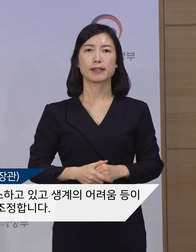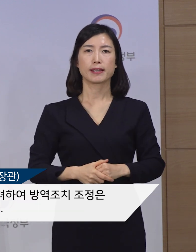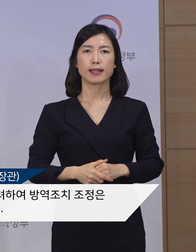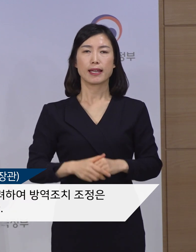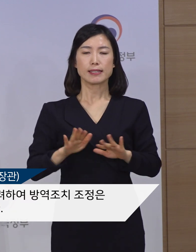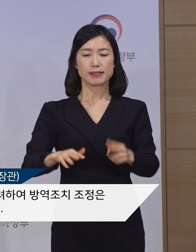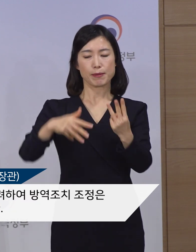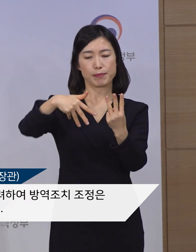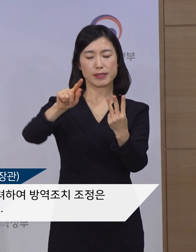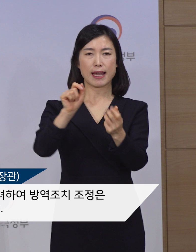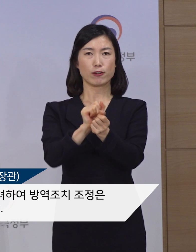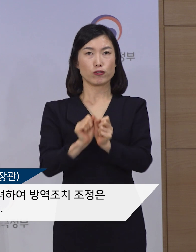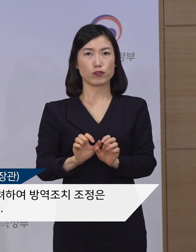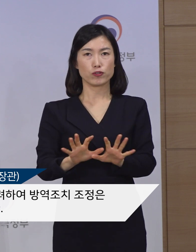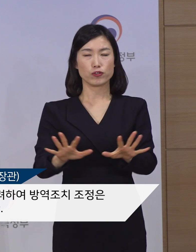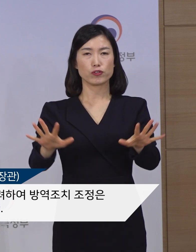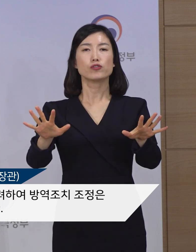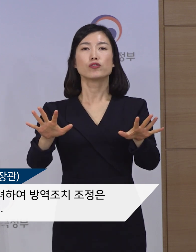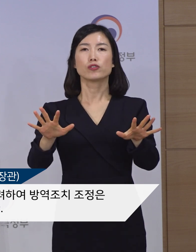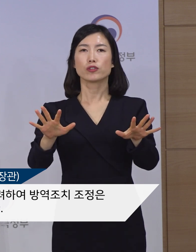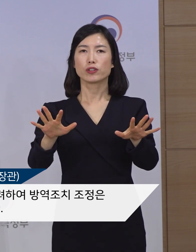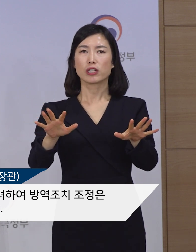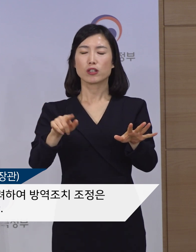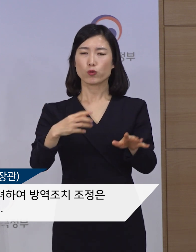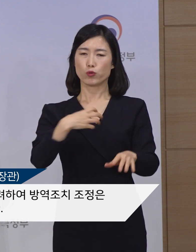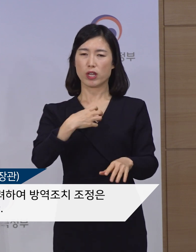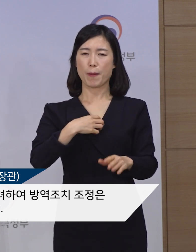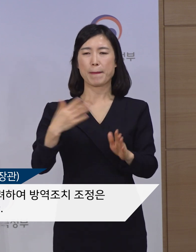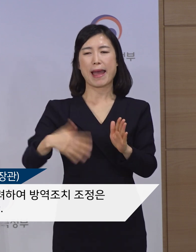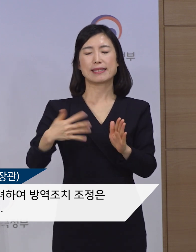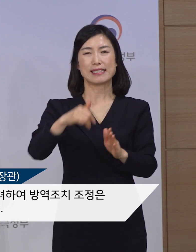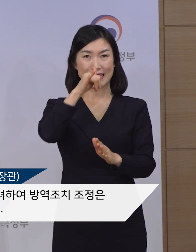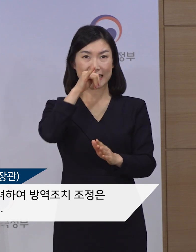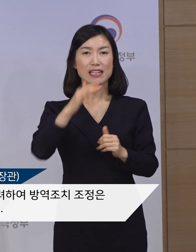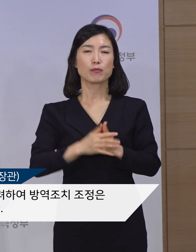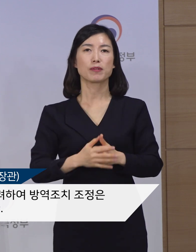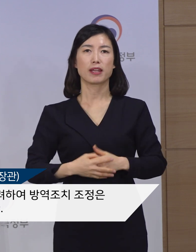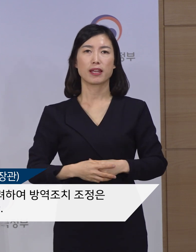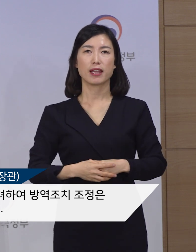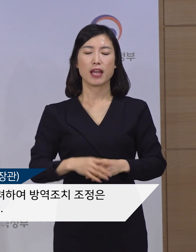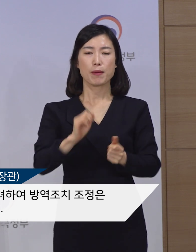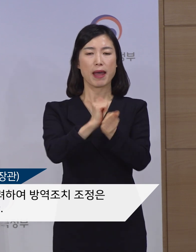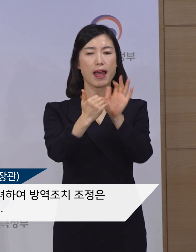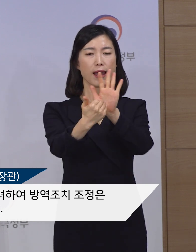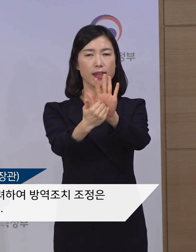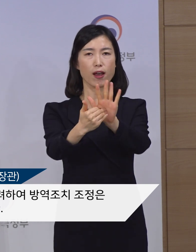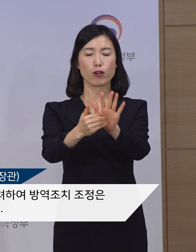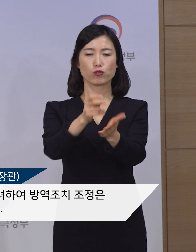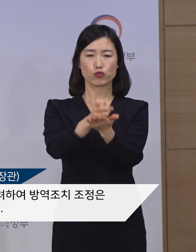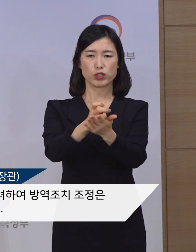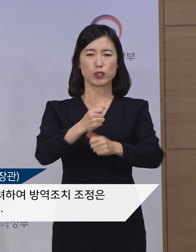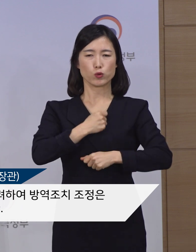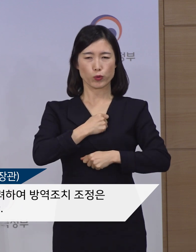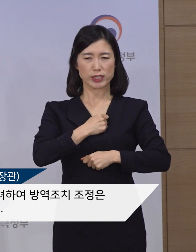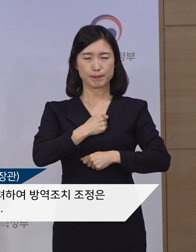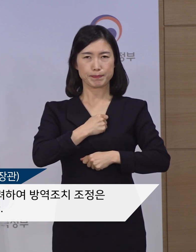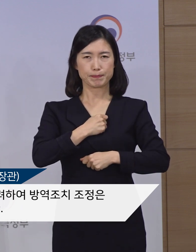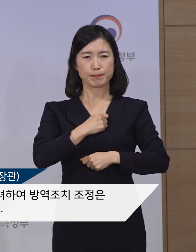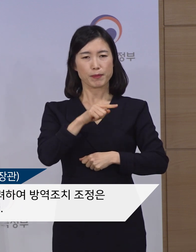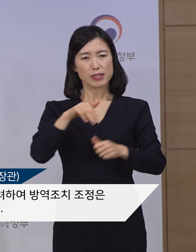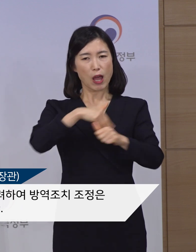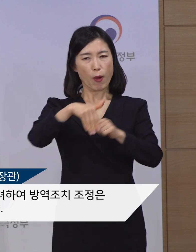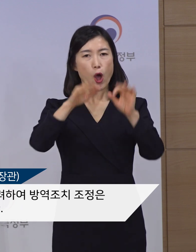조정합니다. 아직 3차 유행의 재확산 위험성이 큰 상황을 고려하여 방역 조치